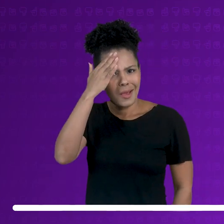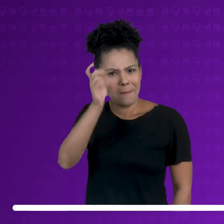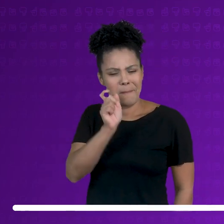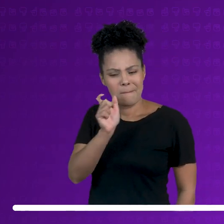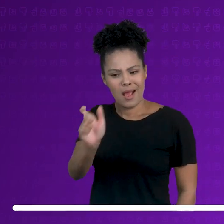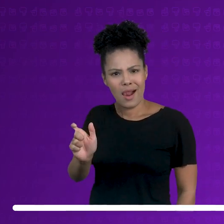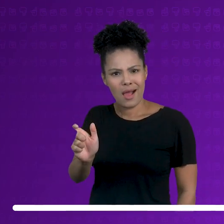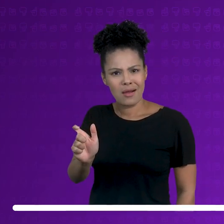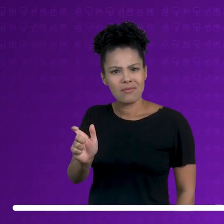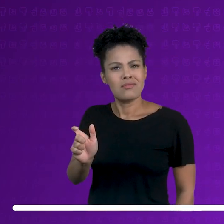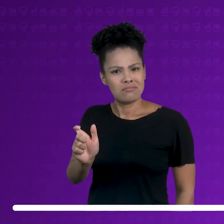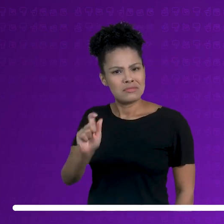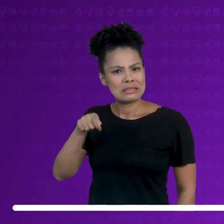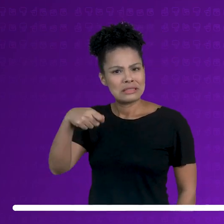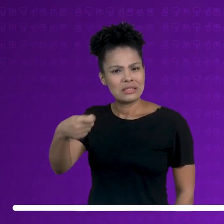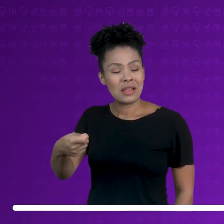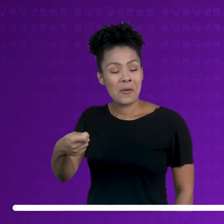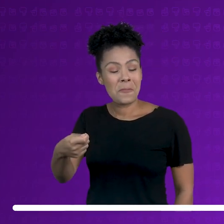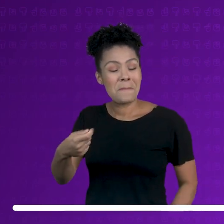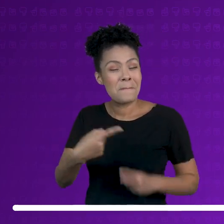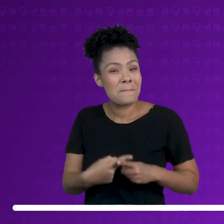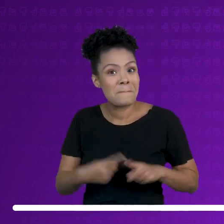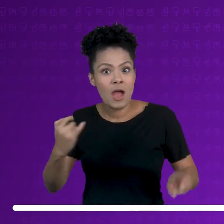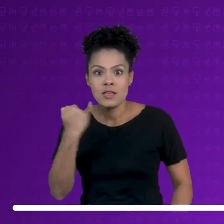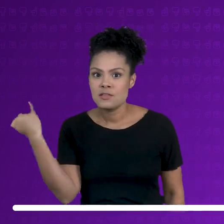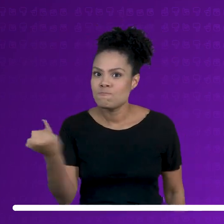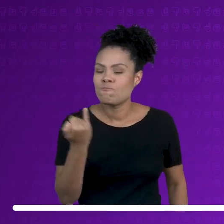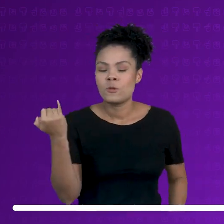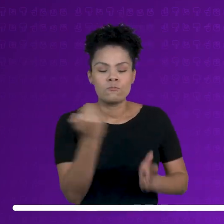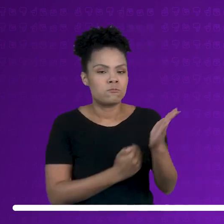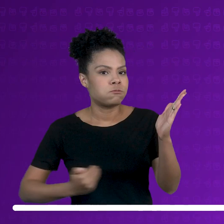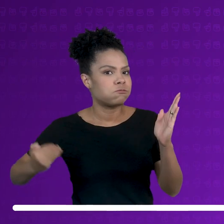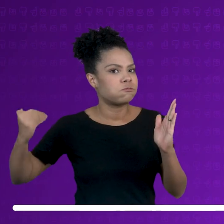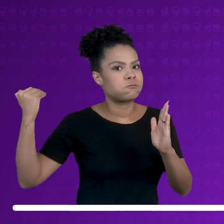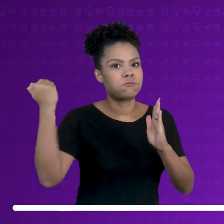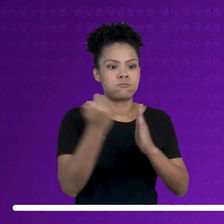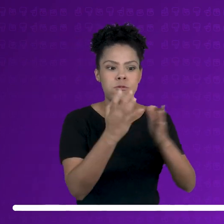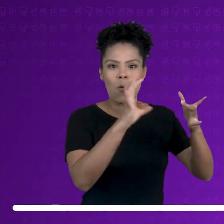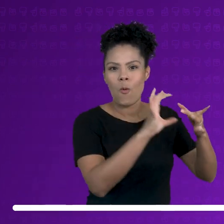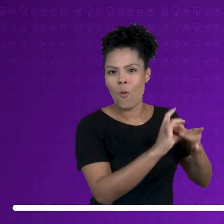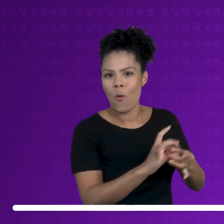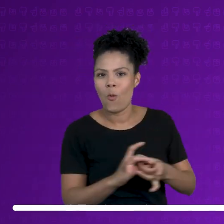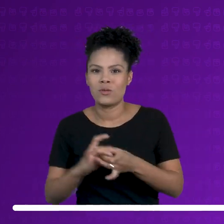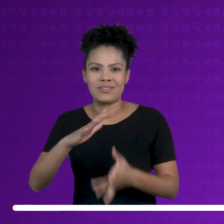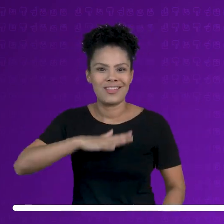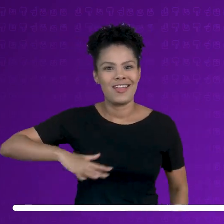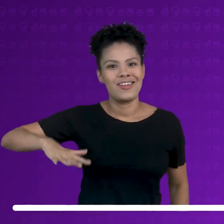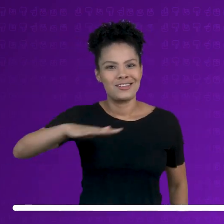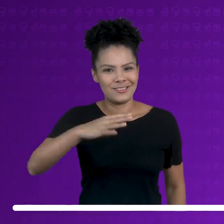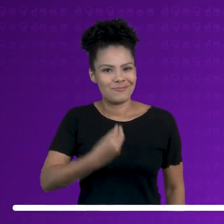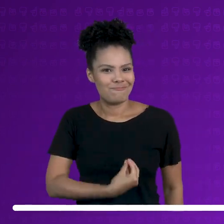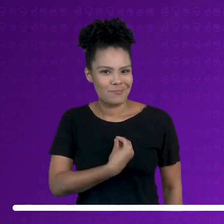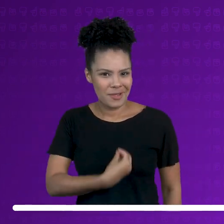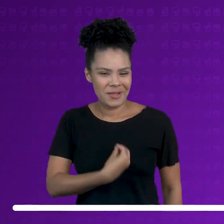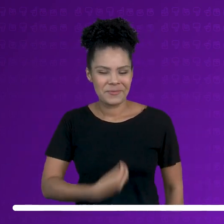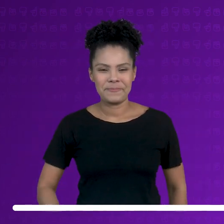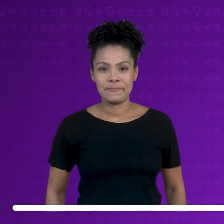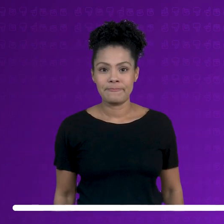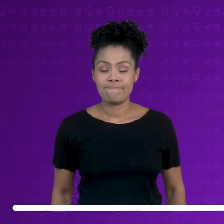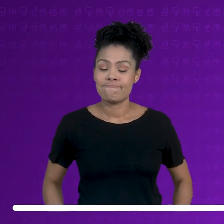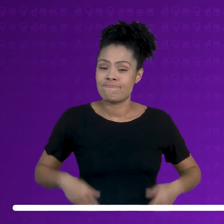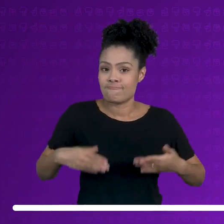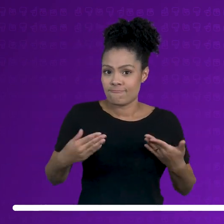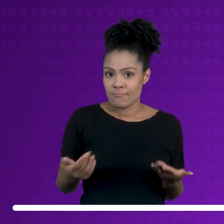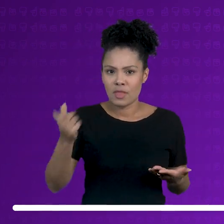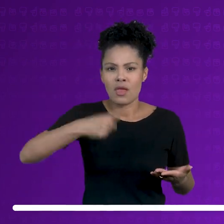sabermos as palavras, mas ainda é mais importante quando as compreendemos dentro dos contextos nos quais elas são empregadas.